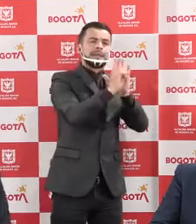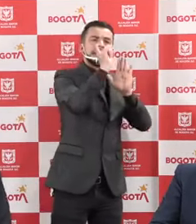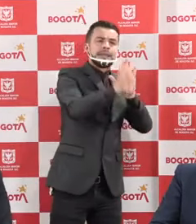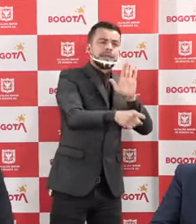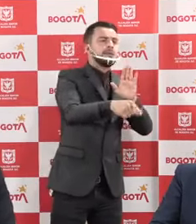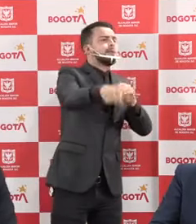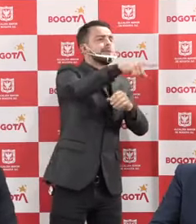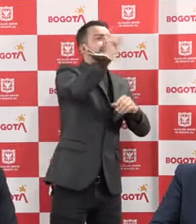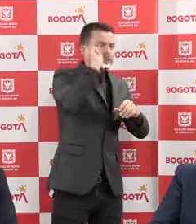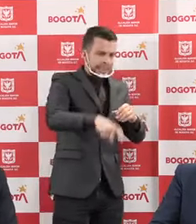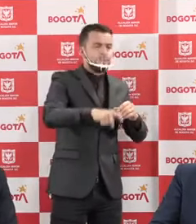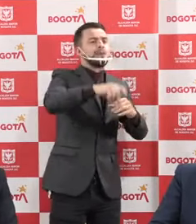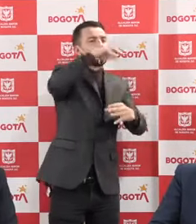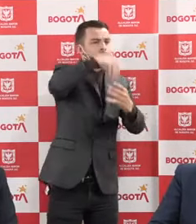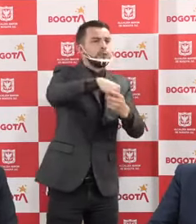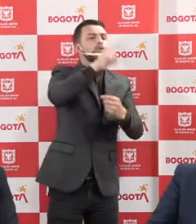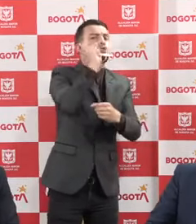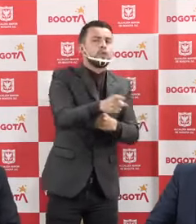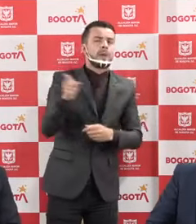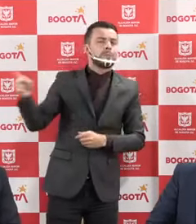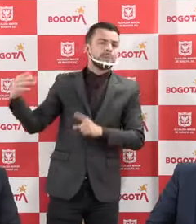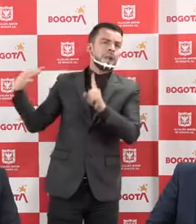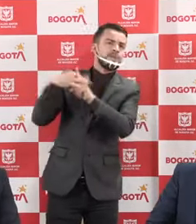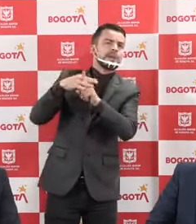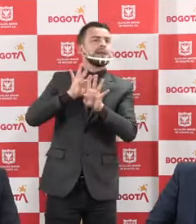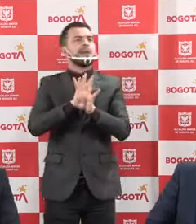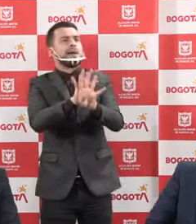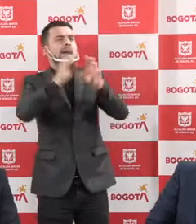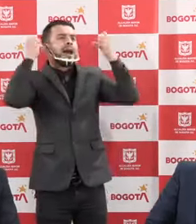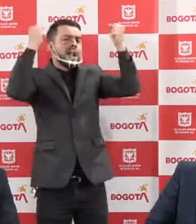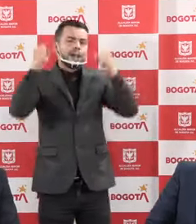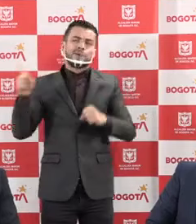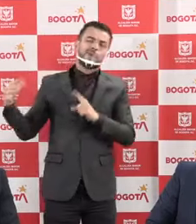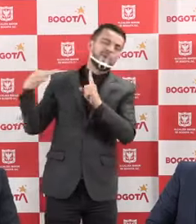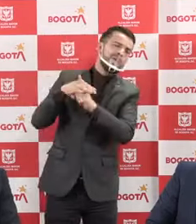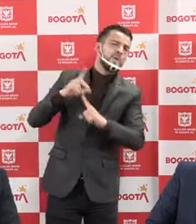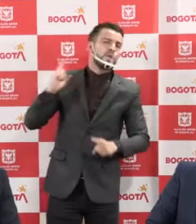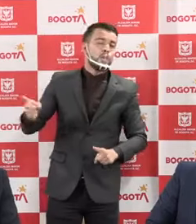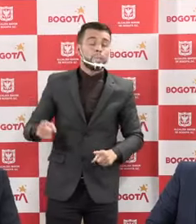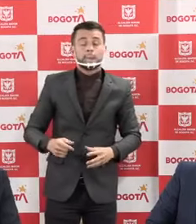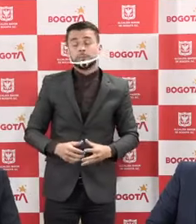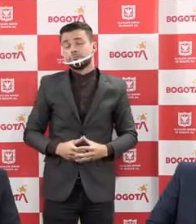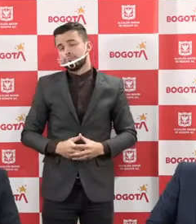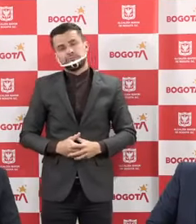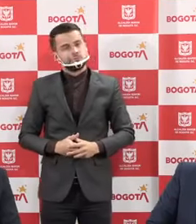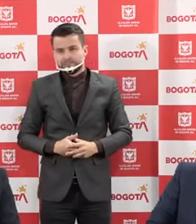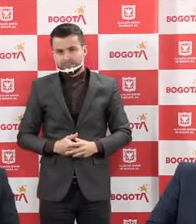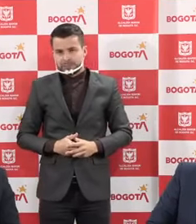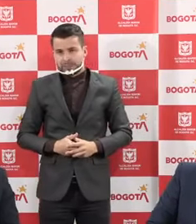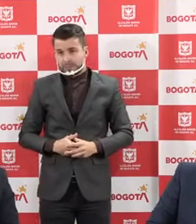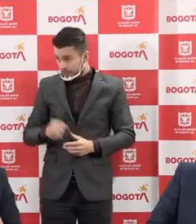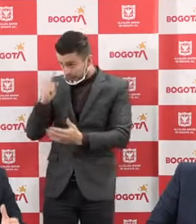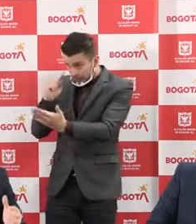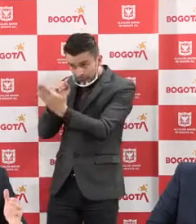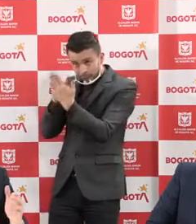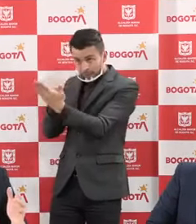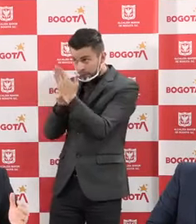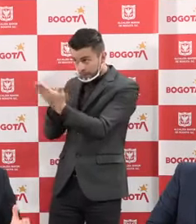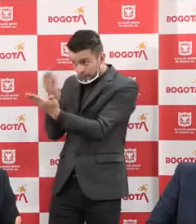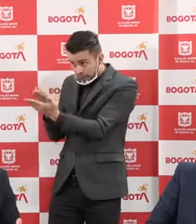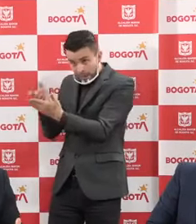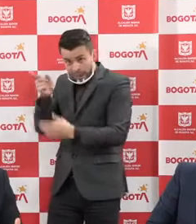todas las decisiones se toman con exclusivas consideraciones de salud pública acompañadas por